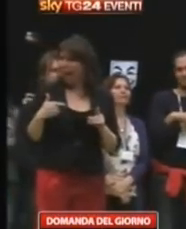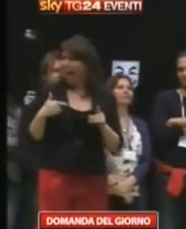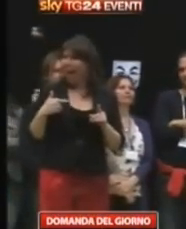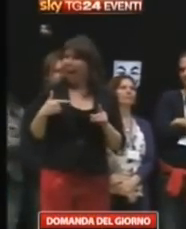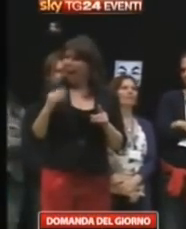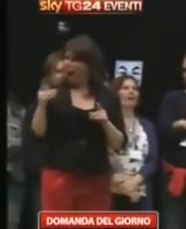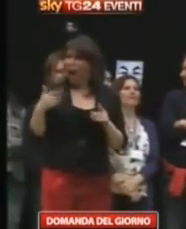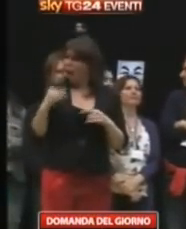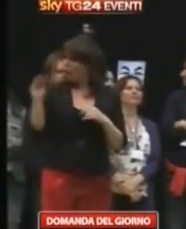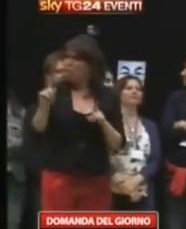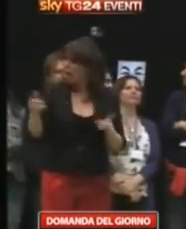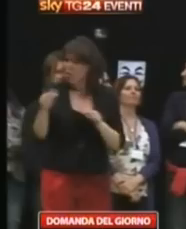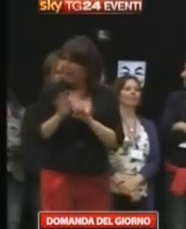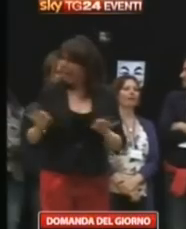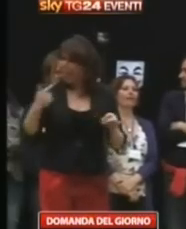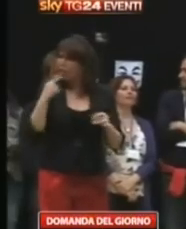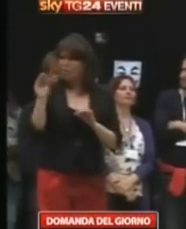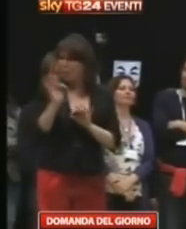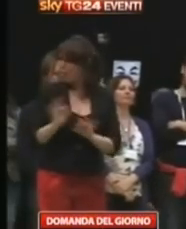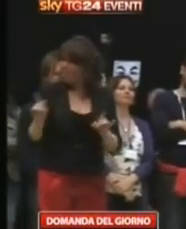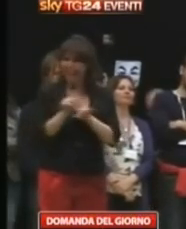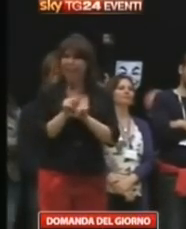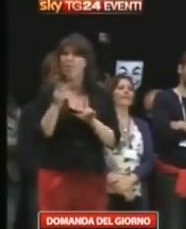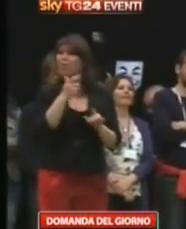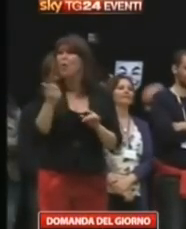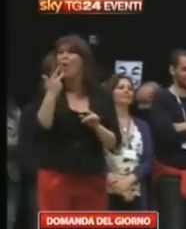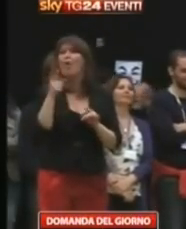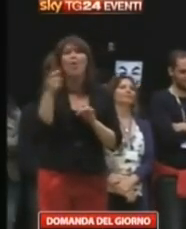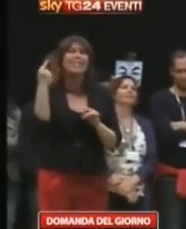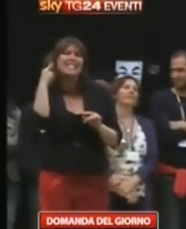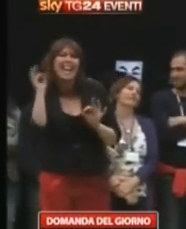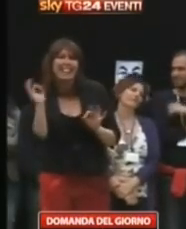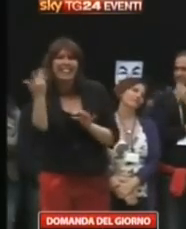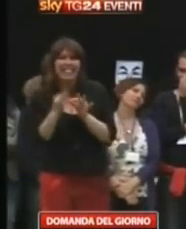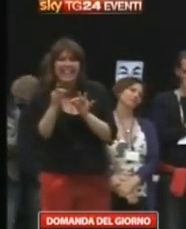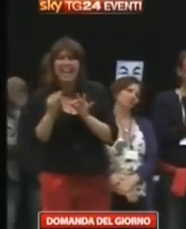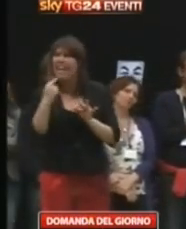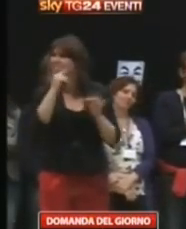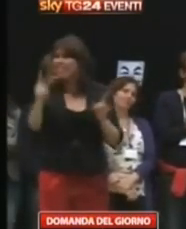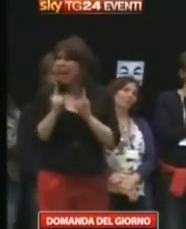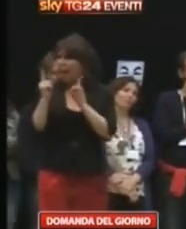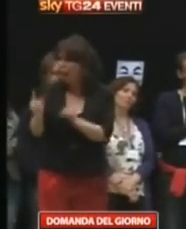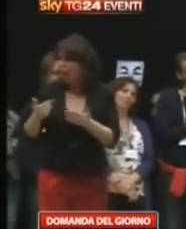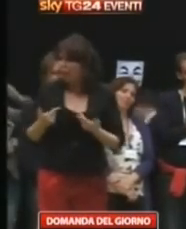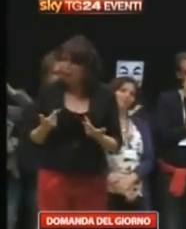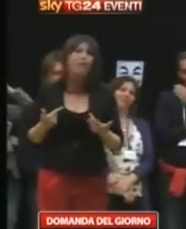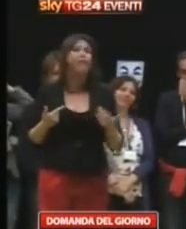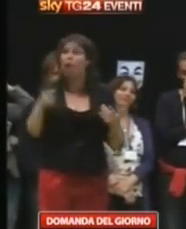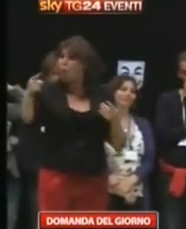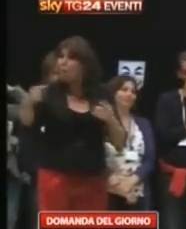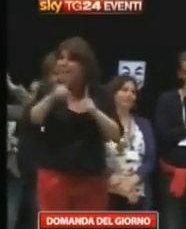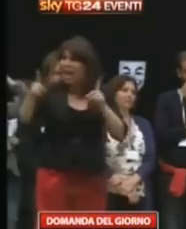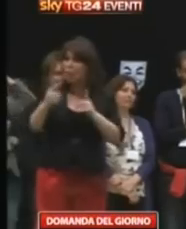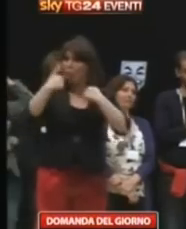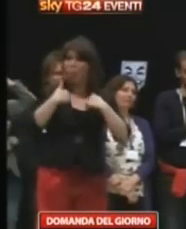tua fiducia, niente. Non ti voglio chiedere niente. Voglio solo che tu mi stia a sentire, perché devo dirti delle cose. Hai capito